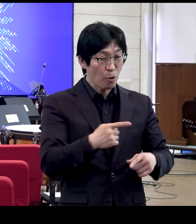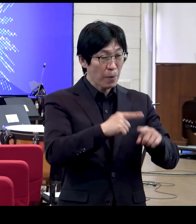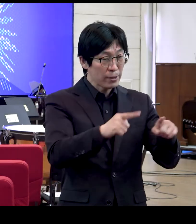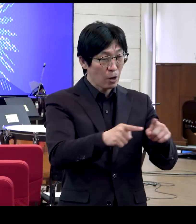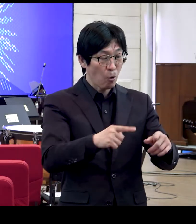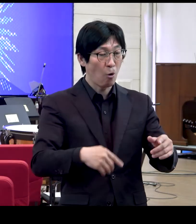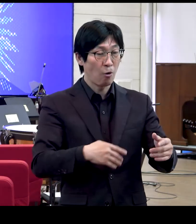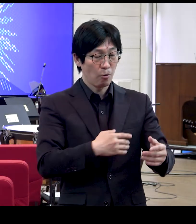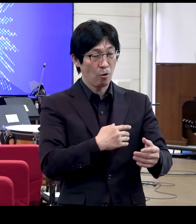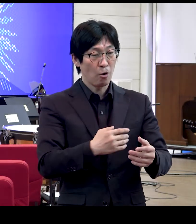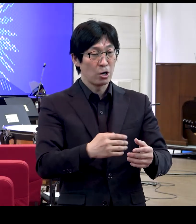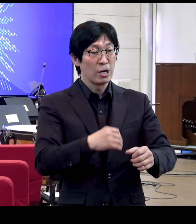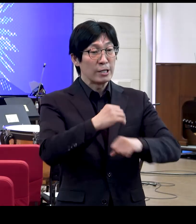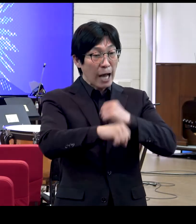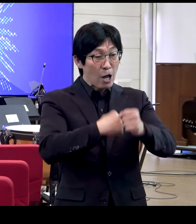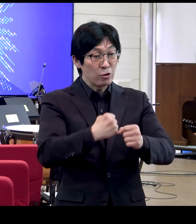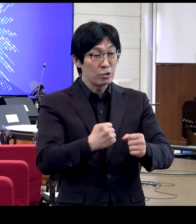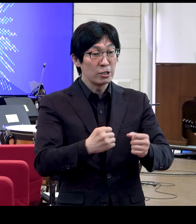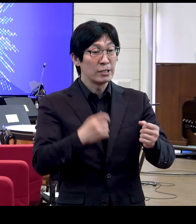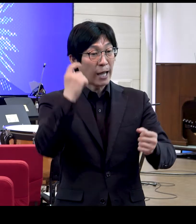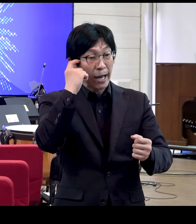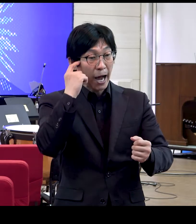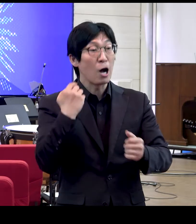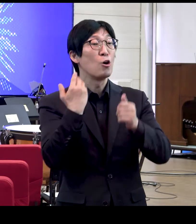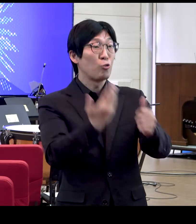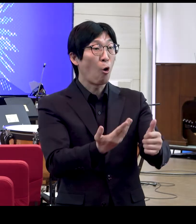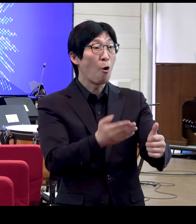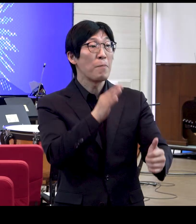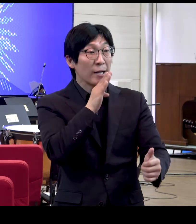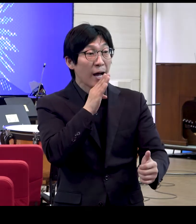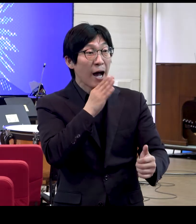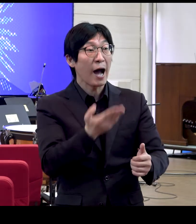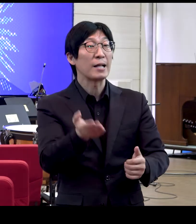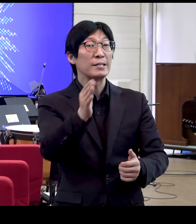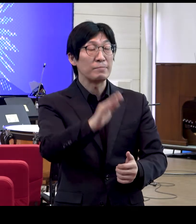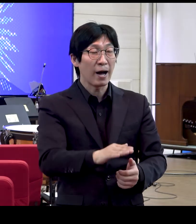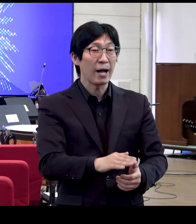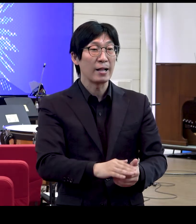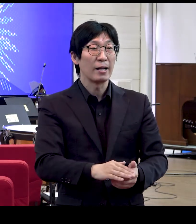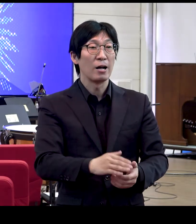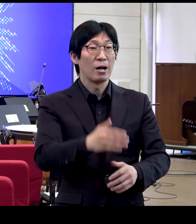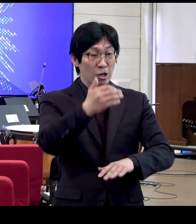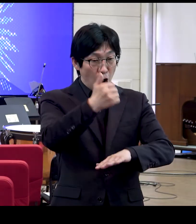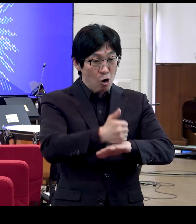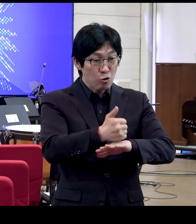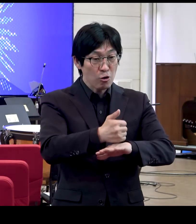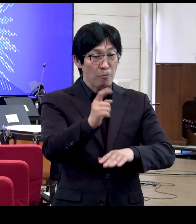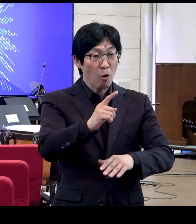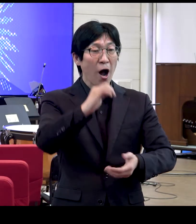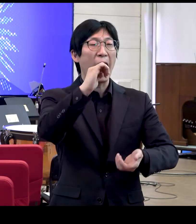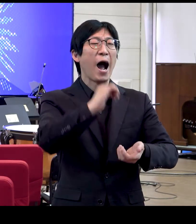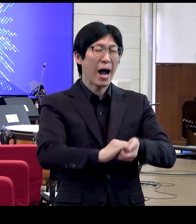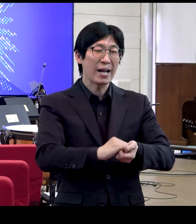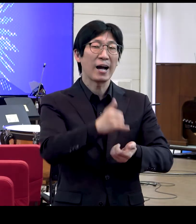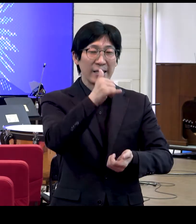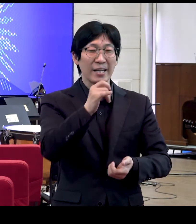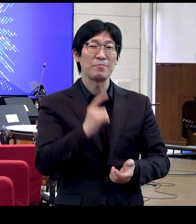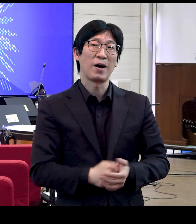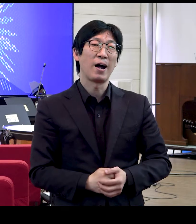수 있는, 그리고 결정할 수 있는 자유의지를 주셨지만, 그러나 그것은 제한된